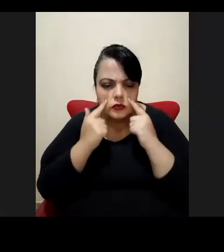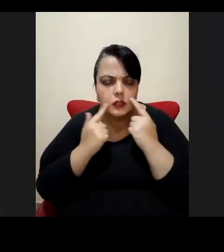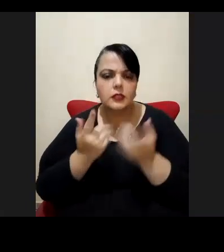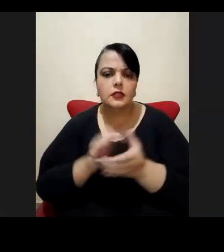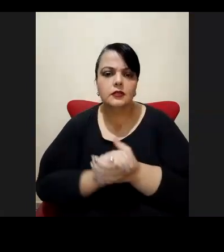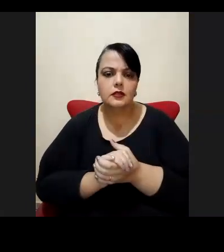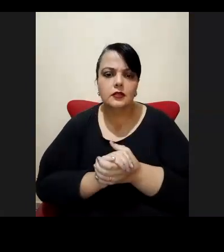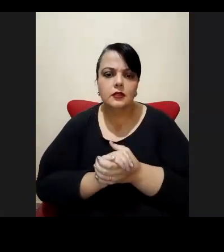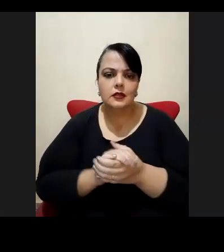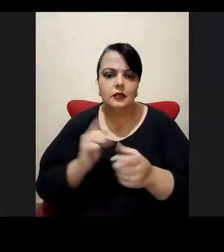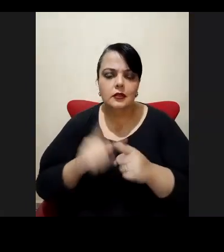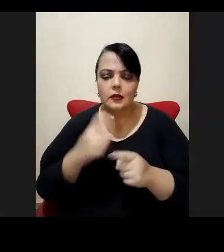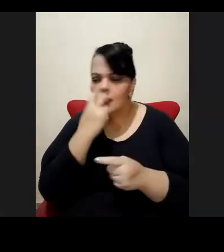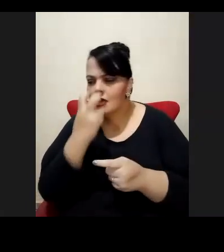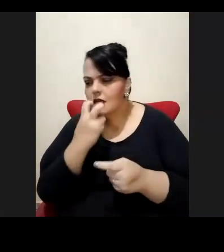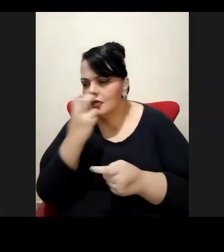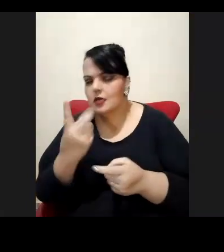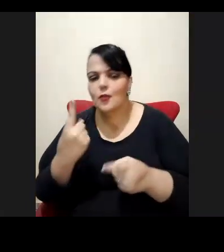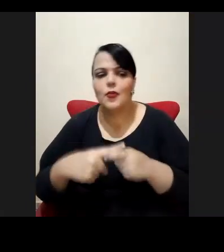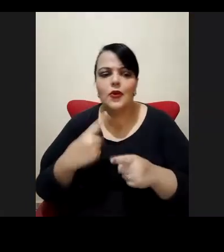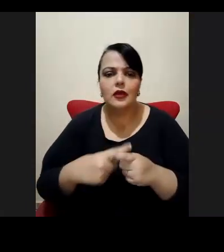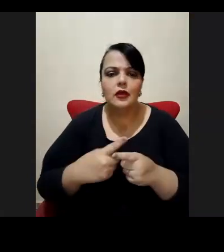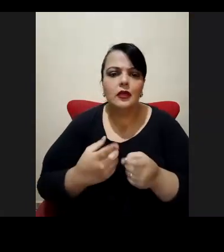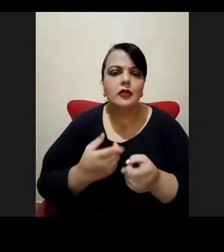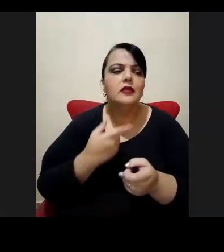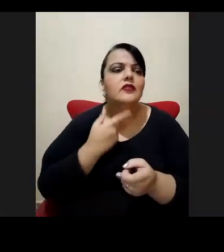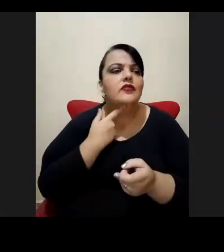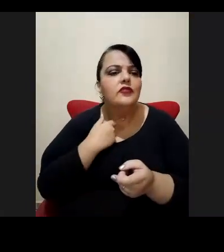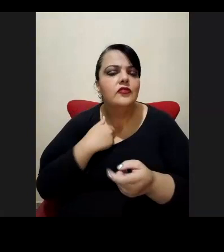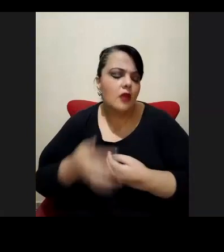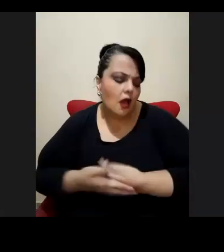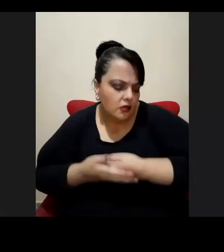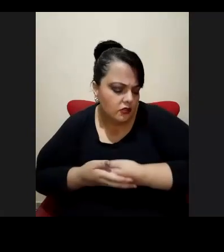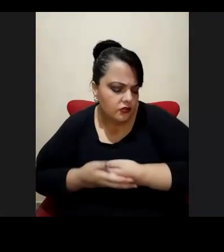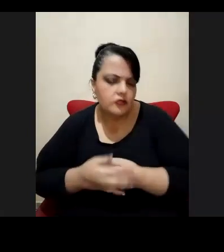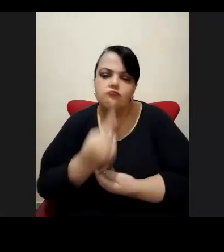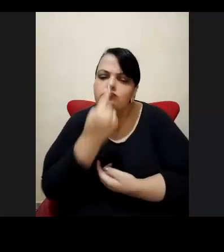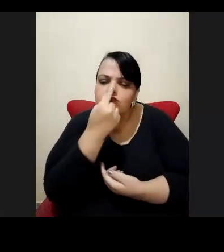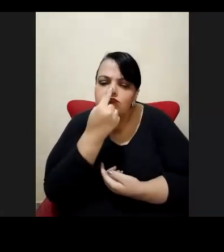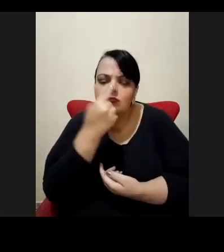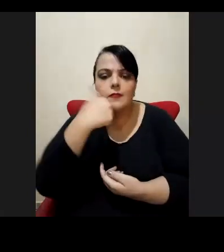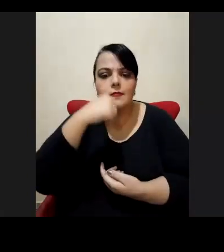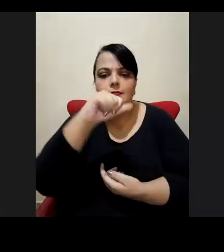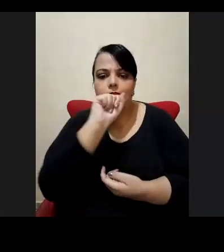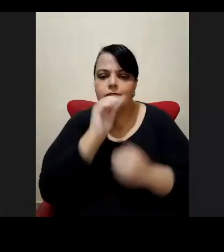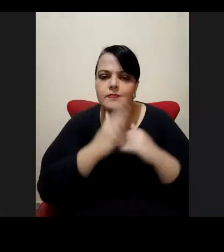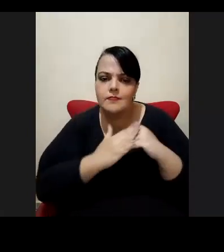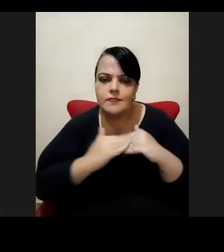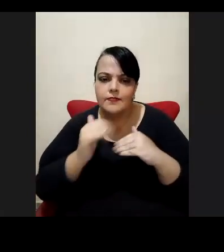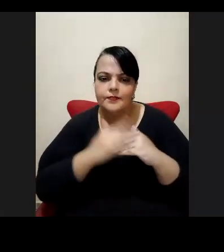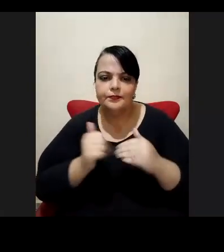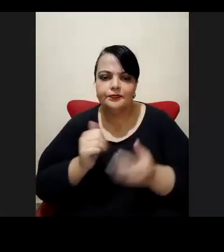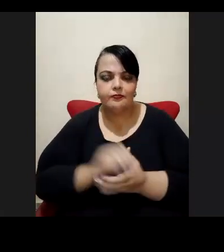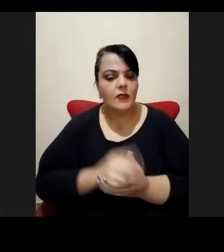ele deseja o corpo da mãe, ele deseja o colo da mãe, e é legítimo que assim o faça, porque Freud já